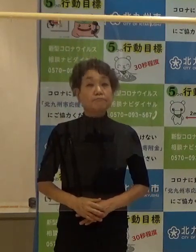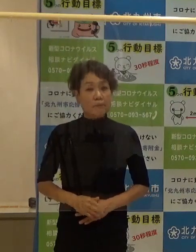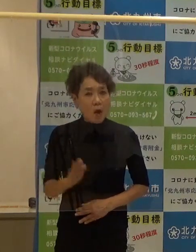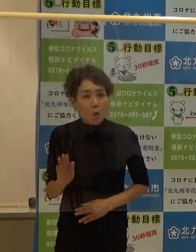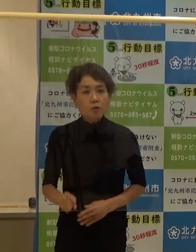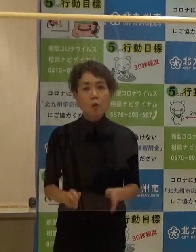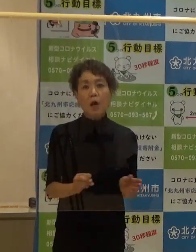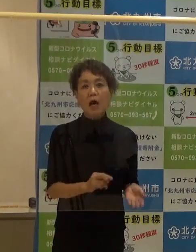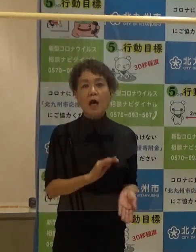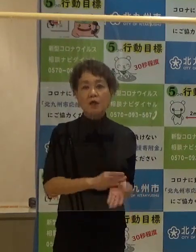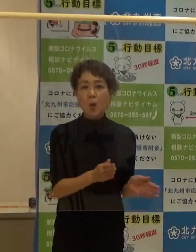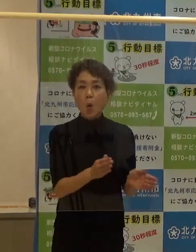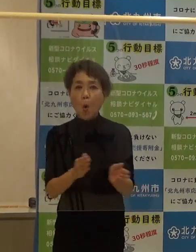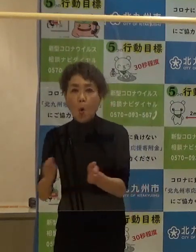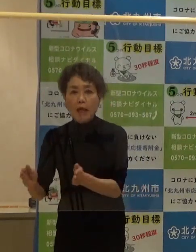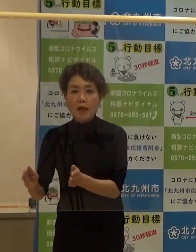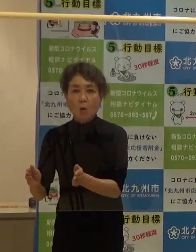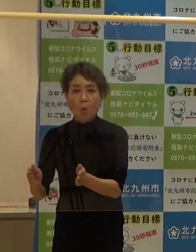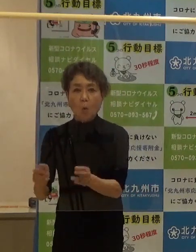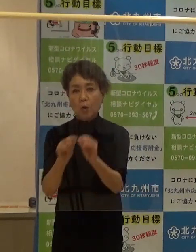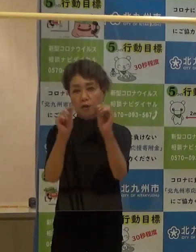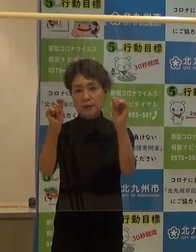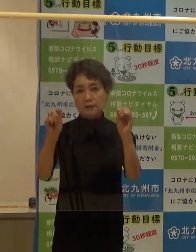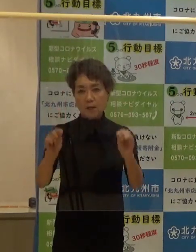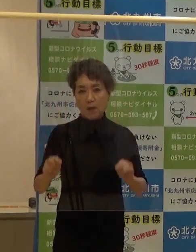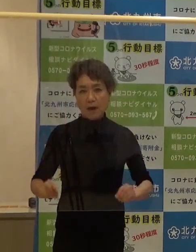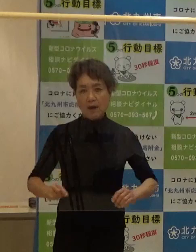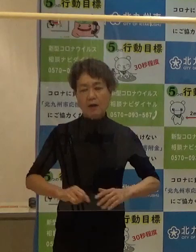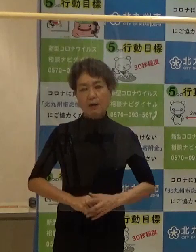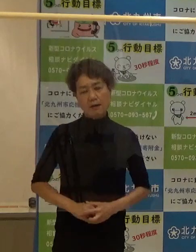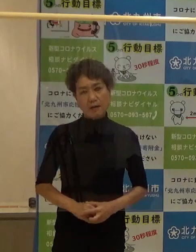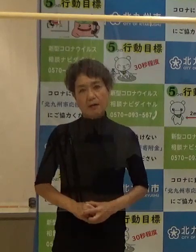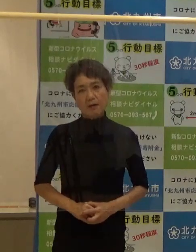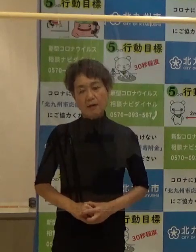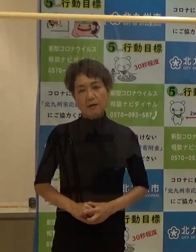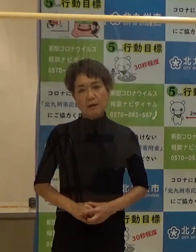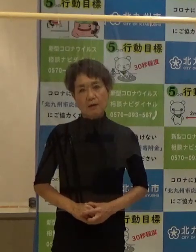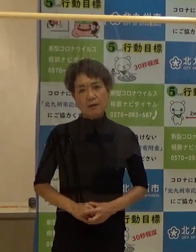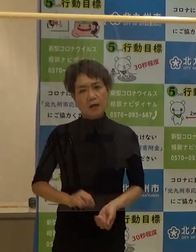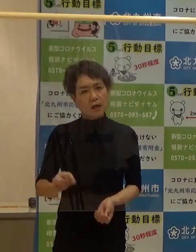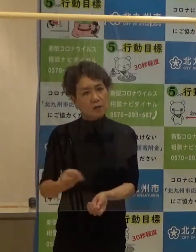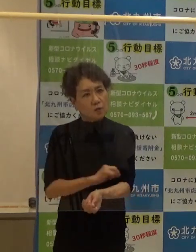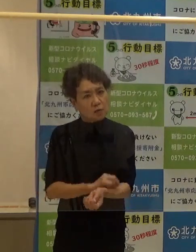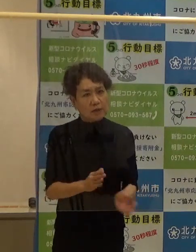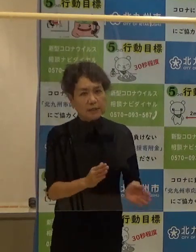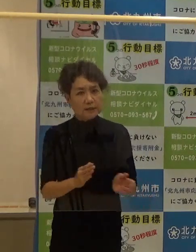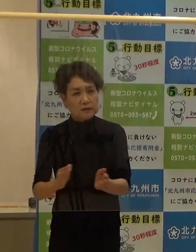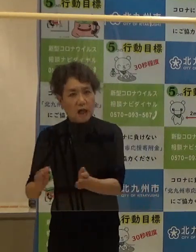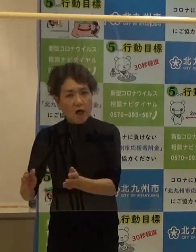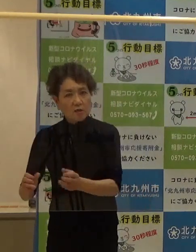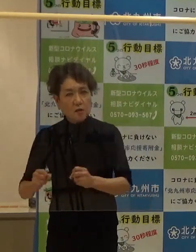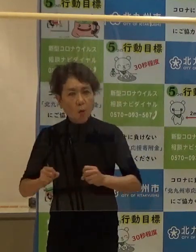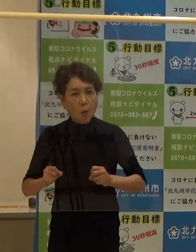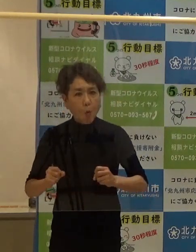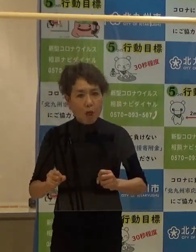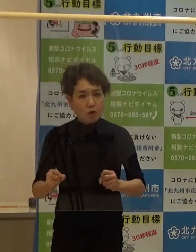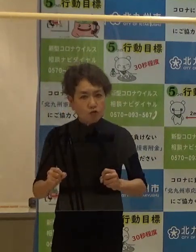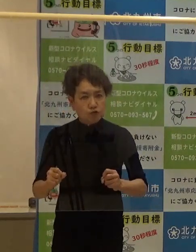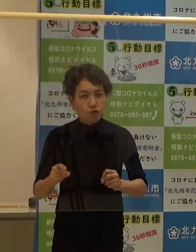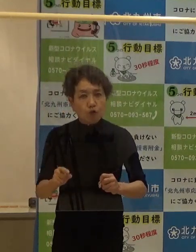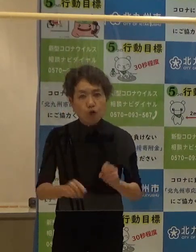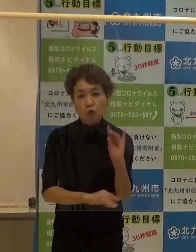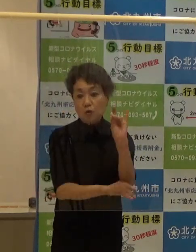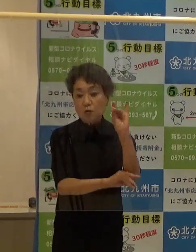提供体制についてですね、特段の体制を取るようにする基準